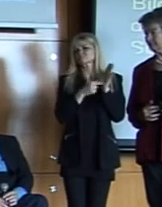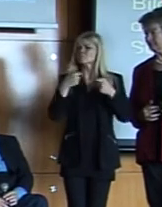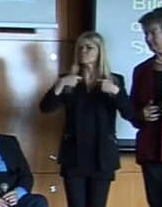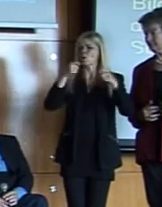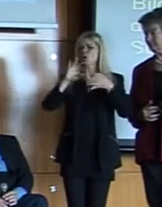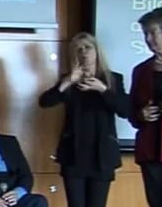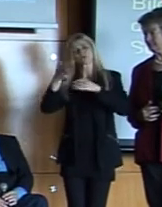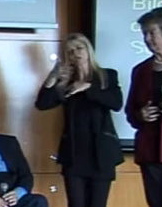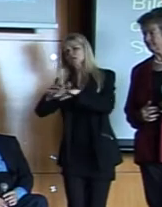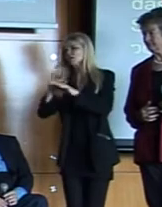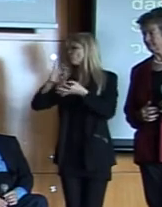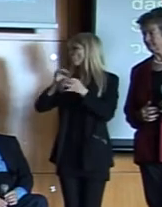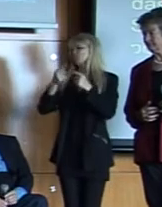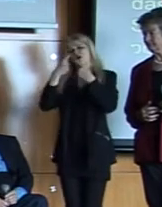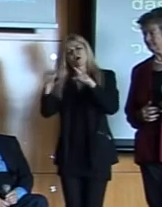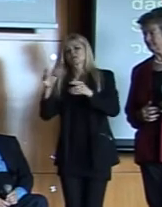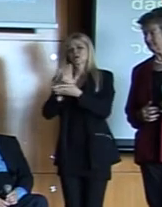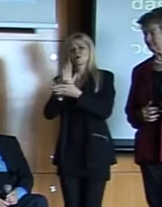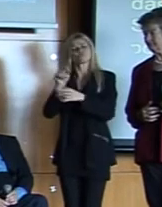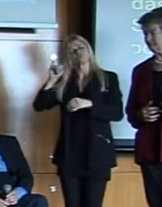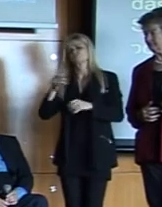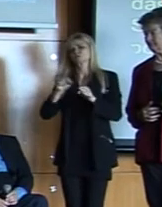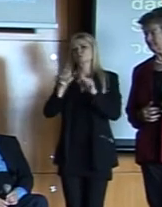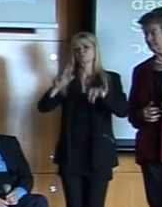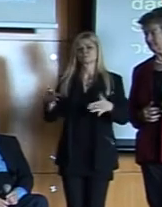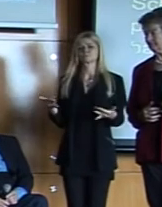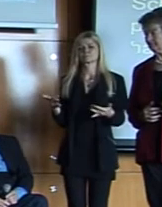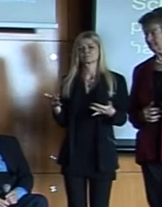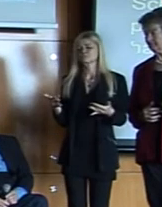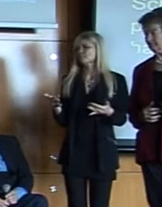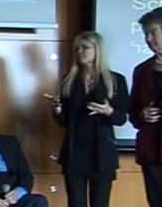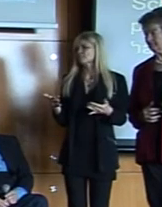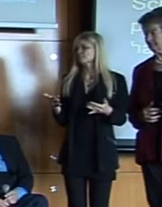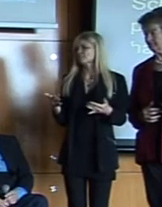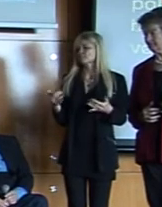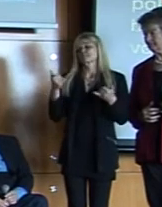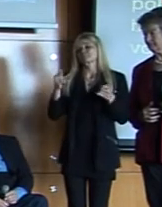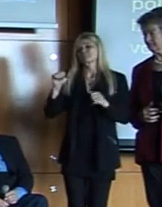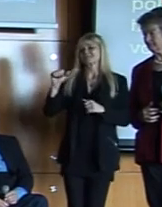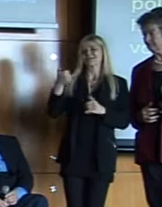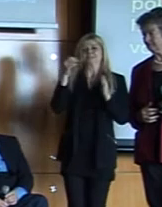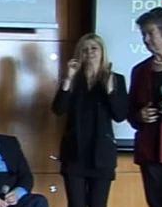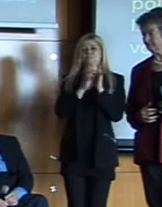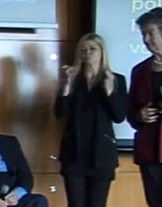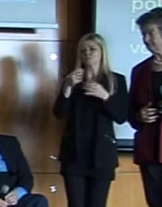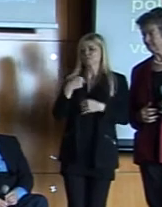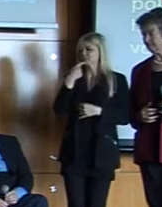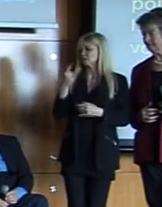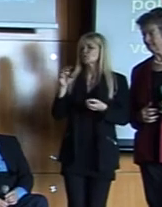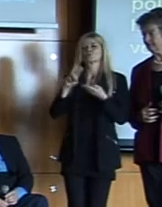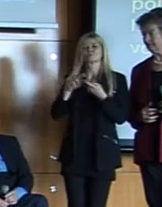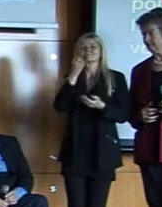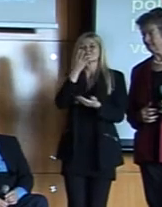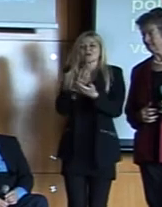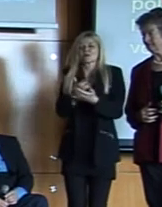oder anderer Aufgabenstellung zu erfüllen haben. Soweit ein erster Punkt. Das Fazit für mich ist, wir